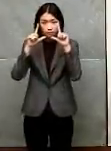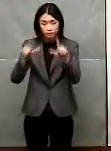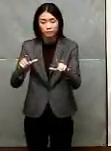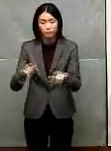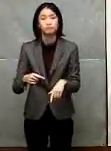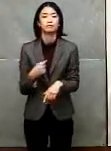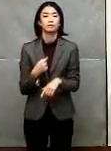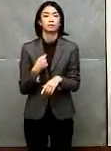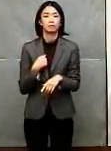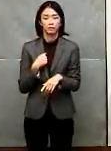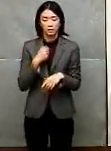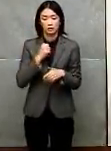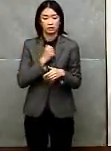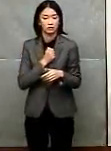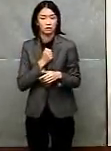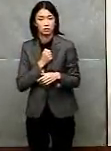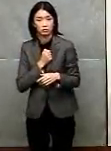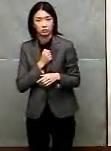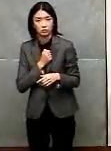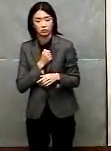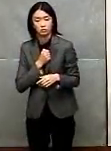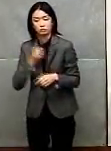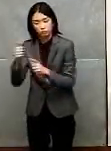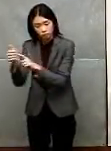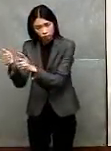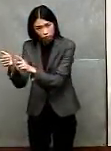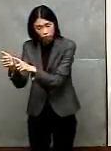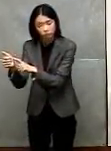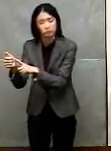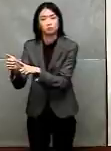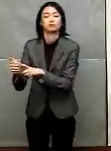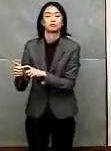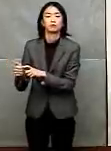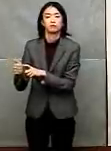私の知り合いからですね、